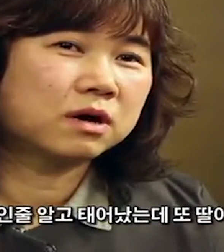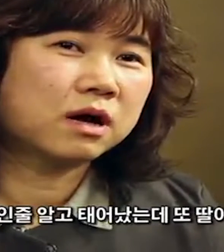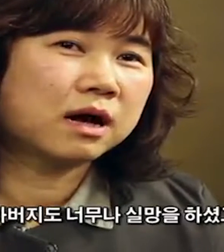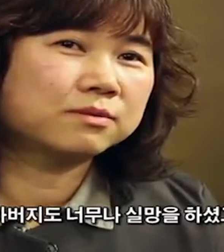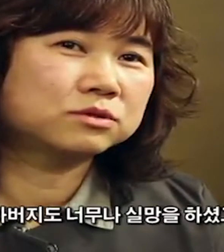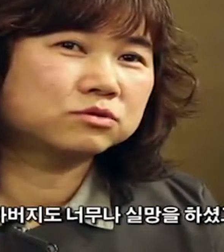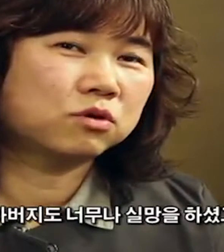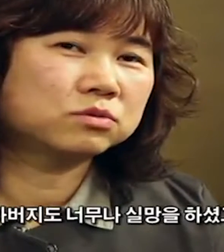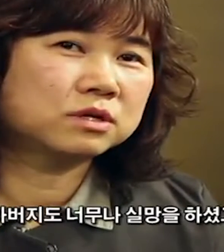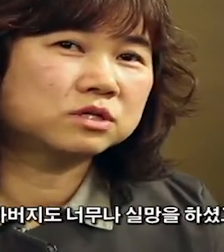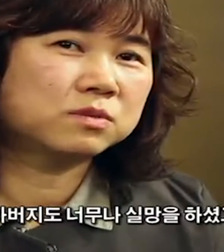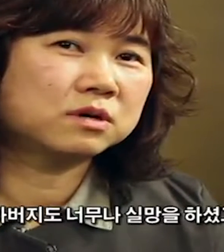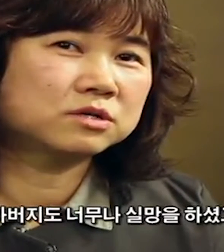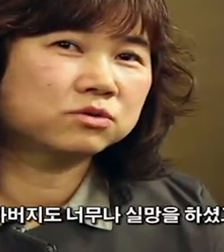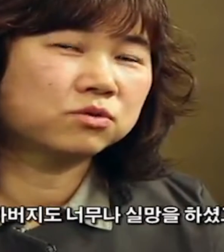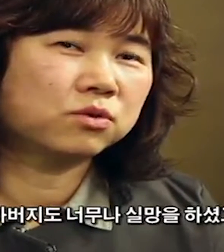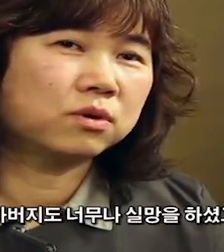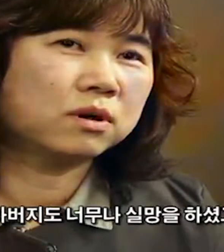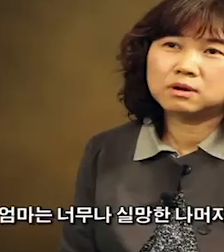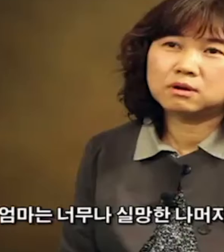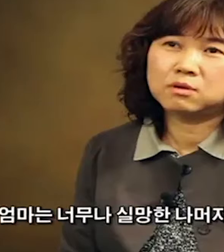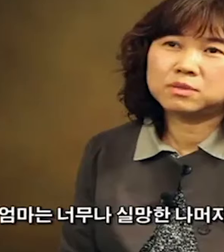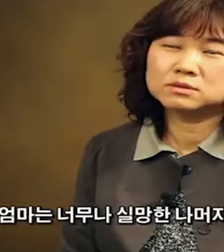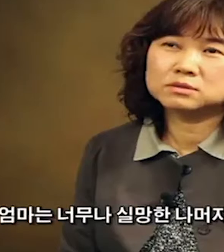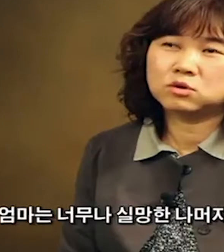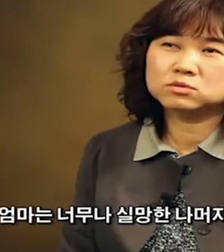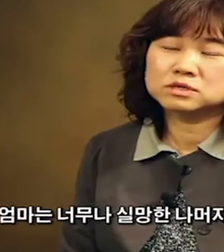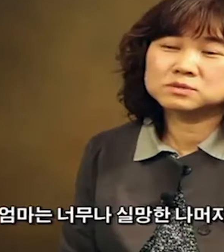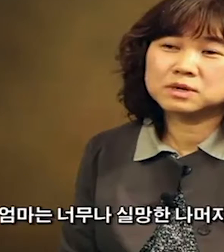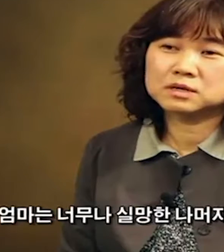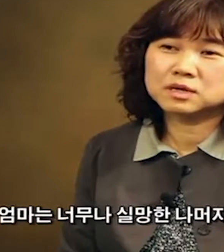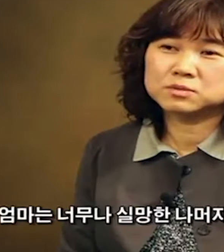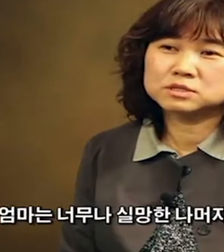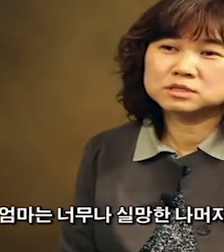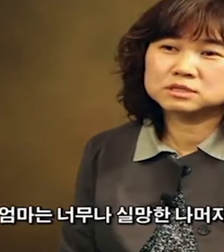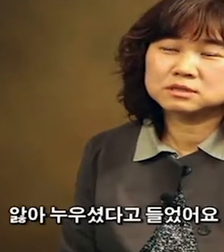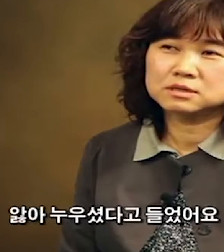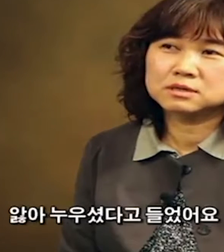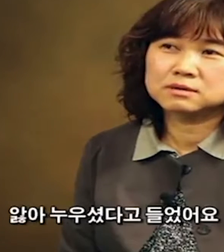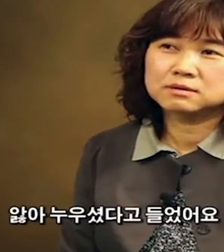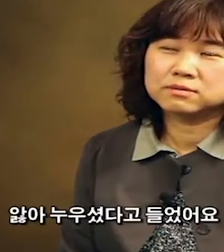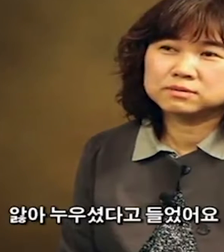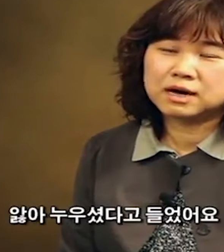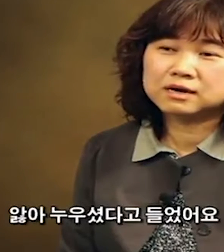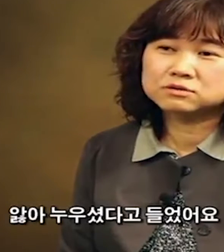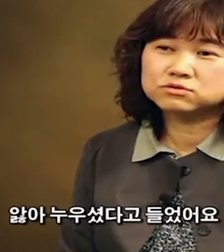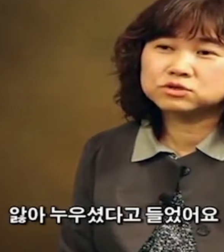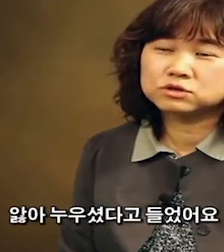딸이어서 아버지도 너무나 실망을 하셨고 엄마는 너무나 실망한 나머지